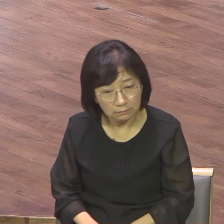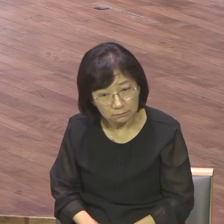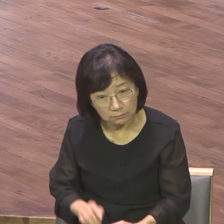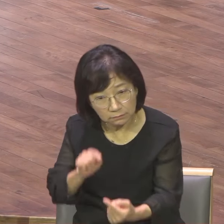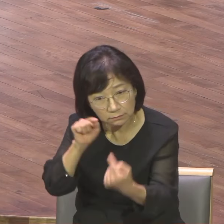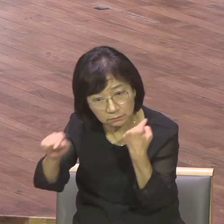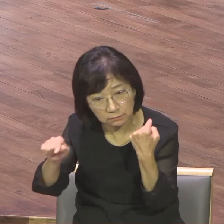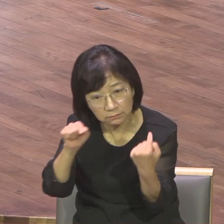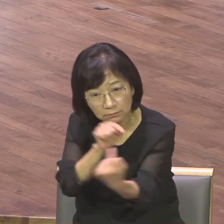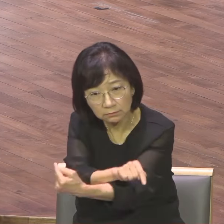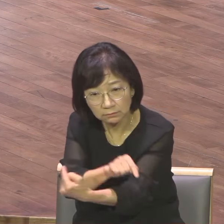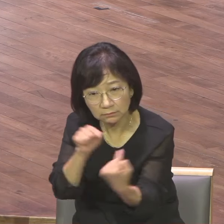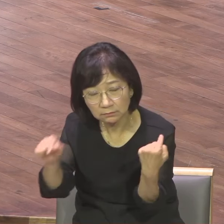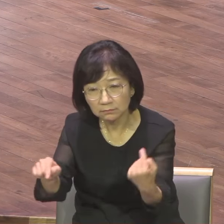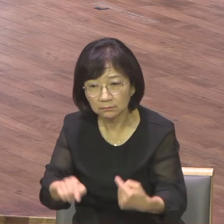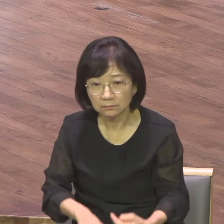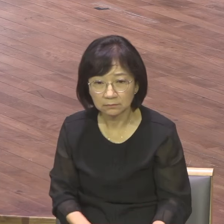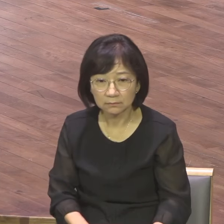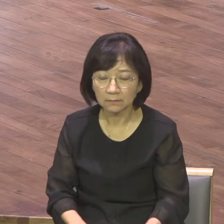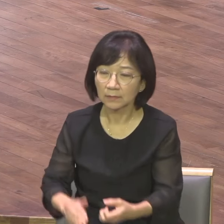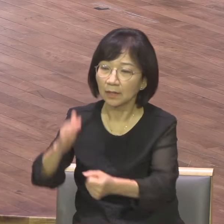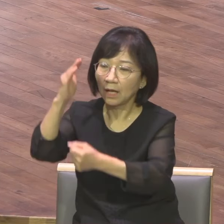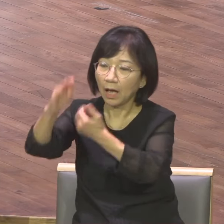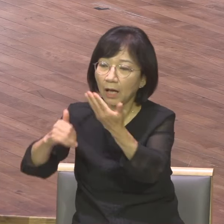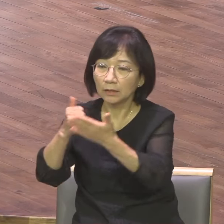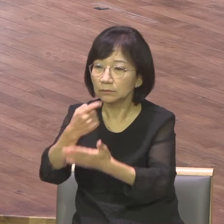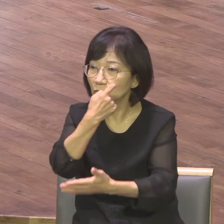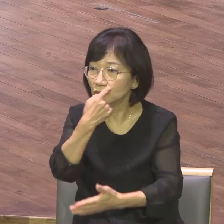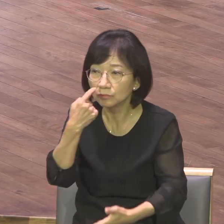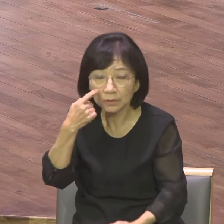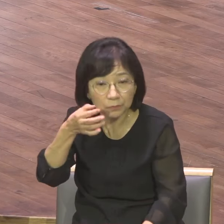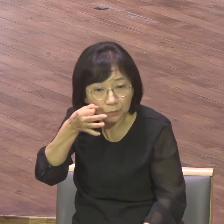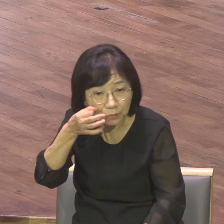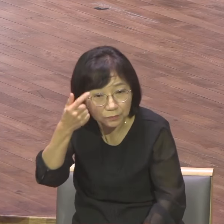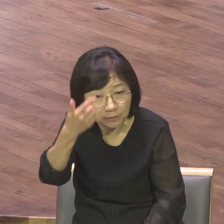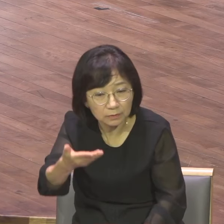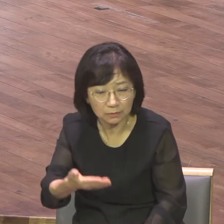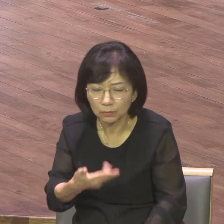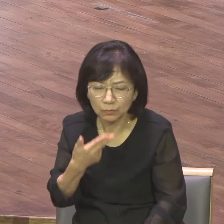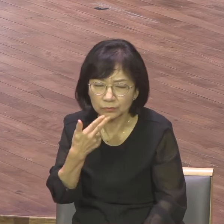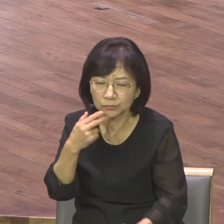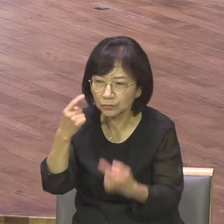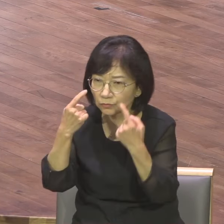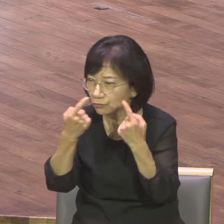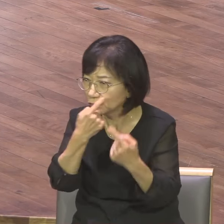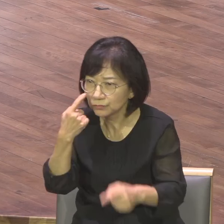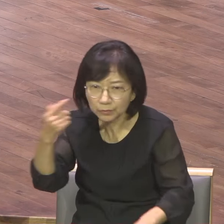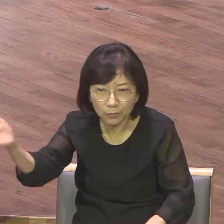하나님 눈에 보입니까? 눈에 보이는 건 지금 연합군인데